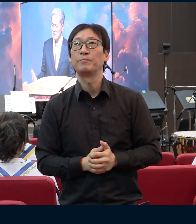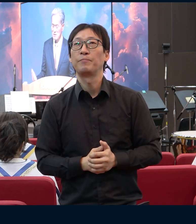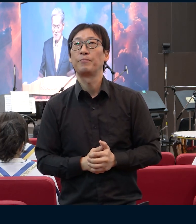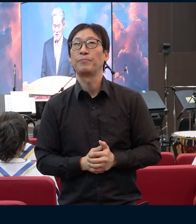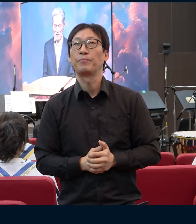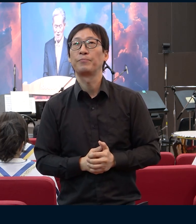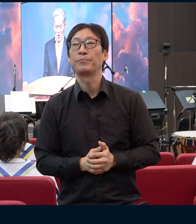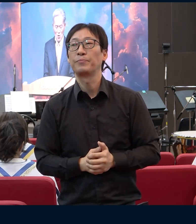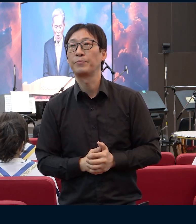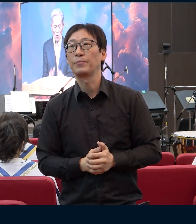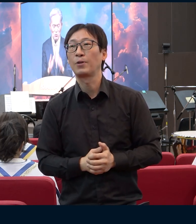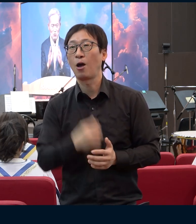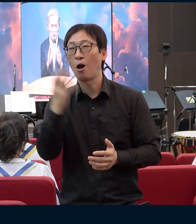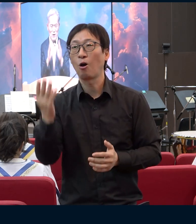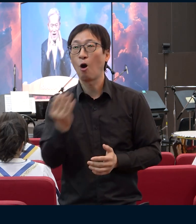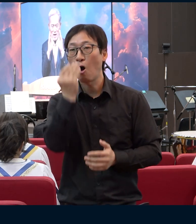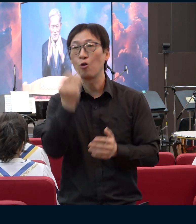현실에서